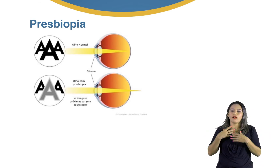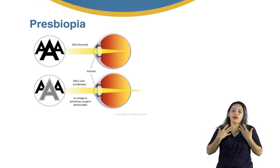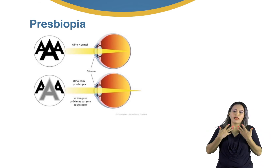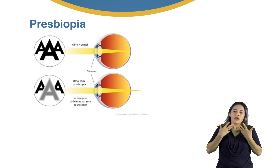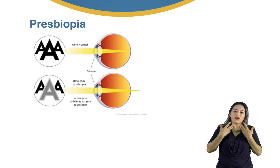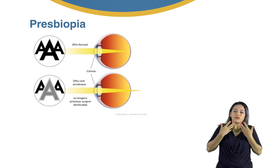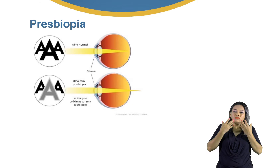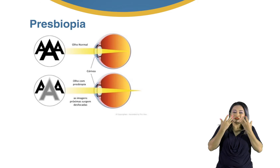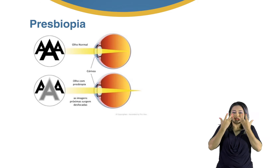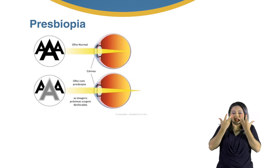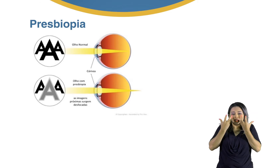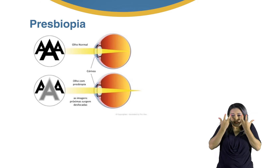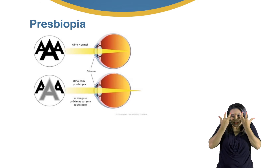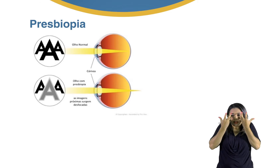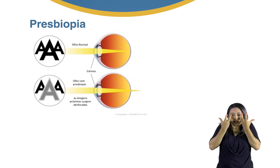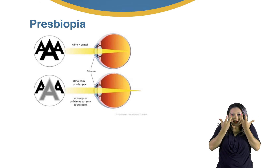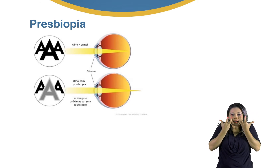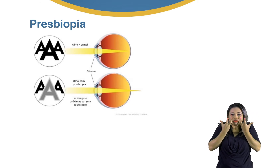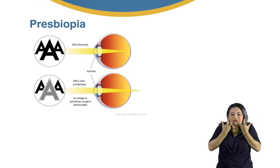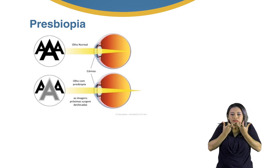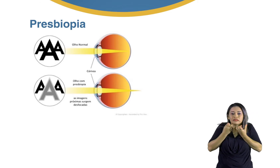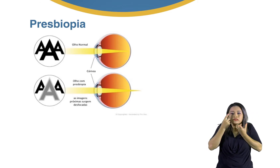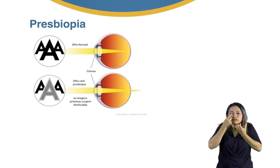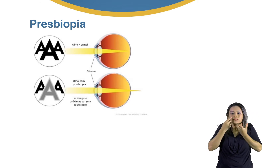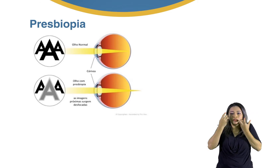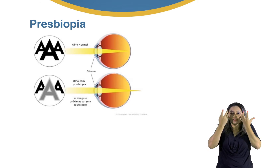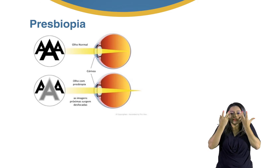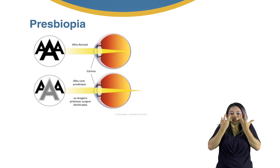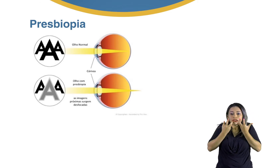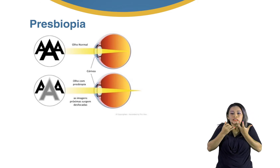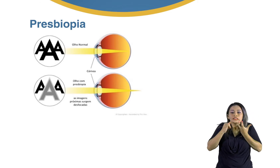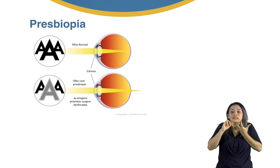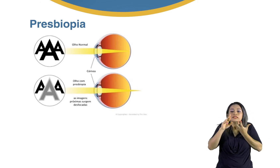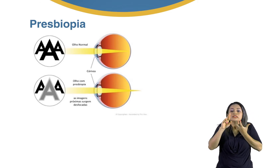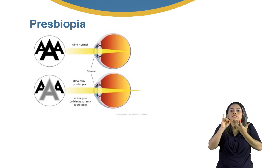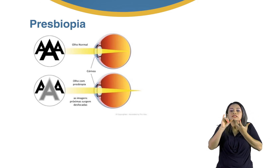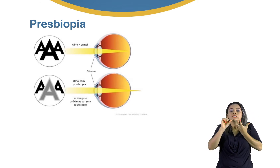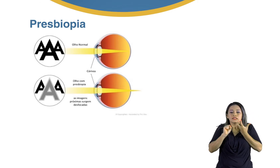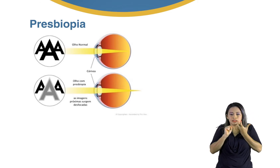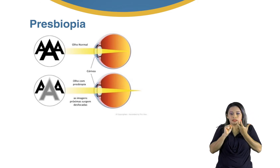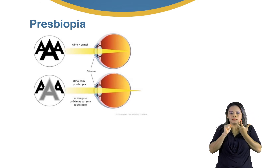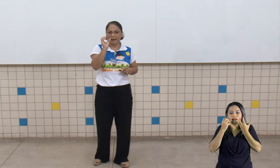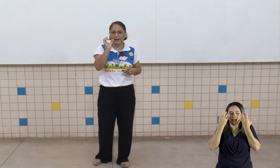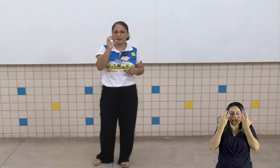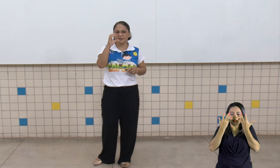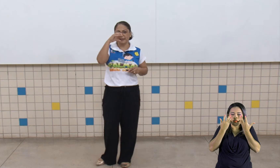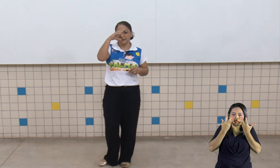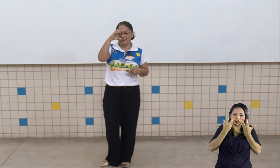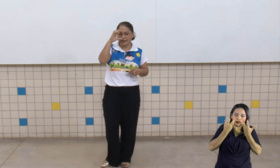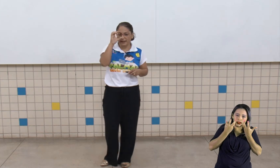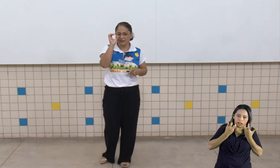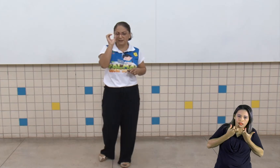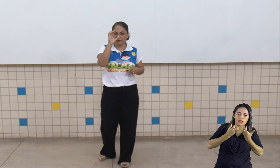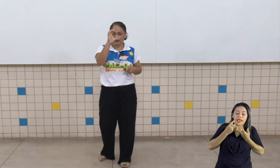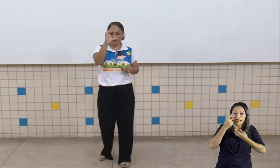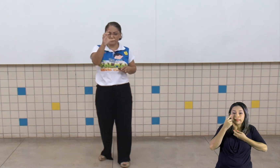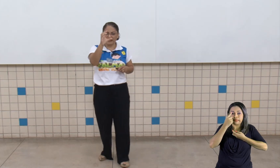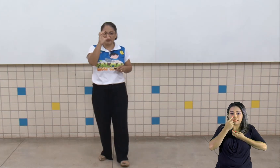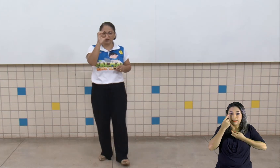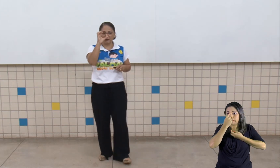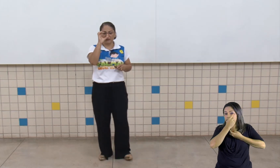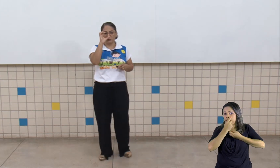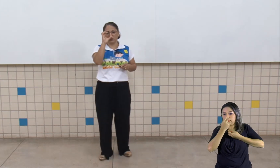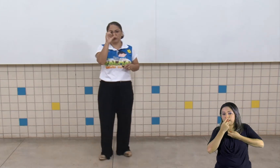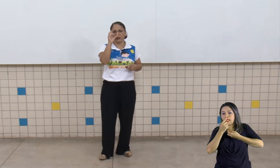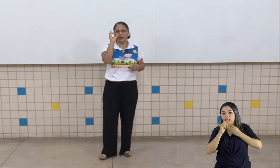relaxamento do músculo da íris, tá? E esse relaxamento do músculo da íris, dessas lentes que vai